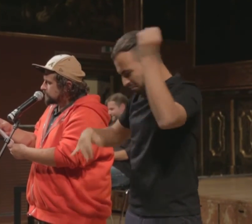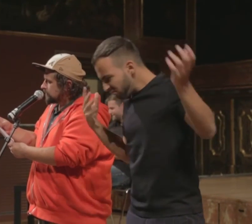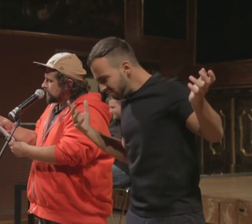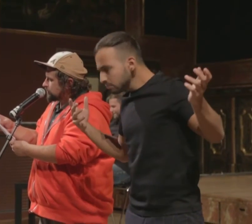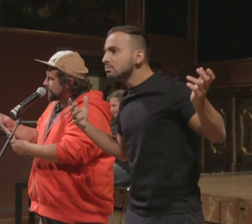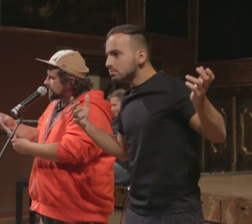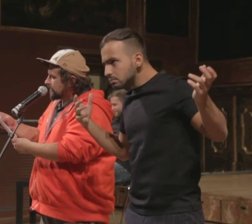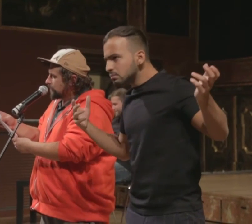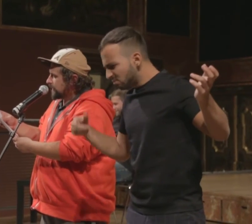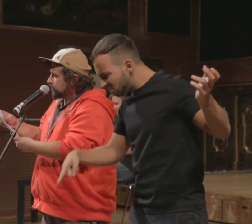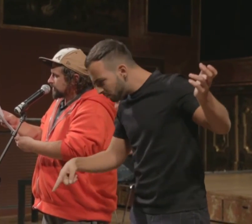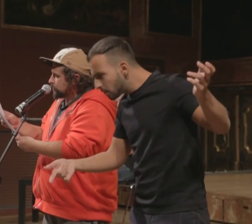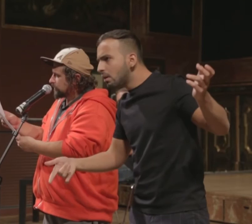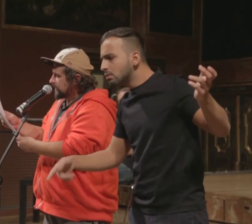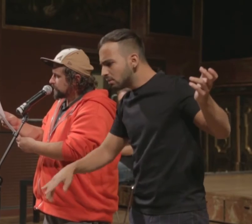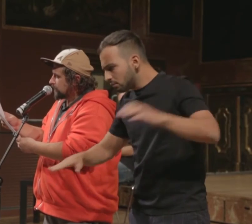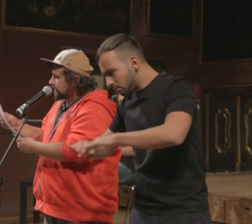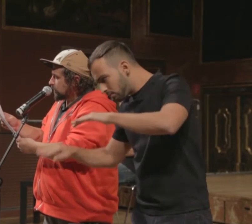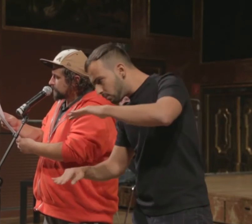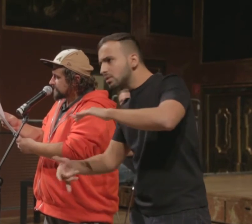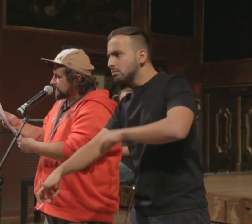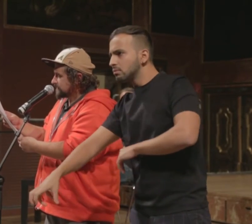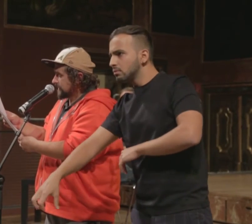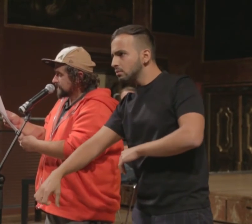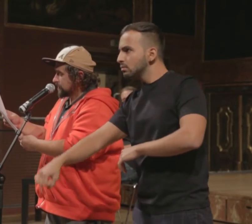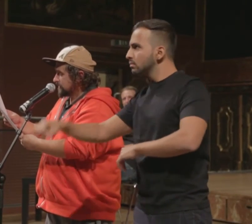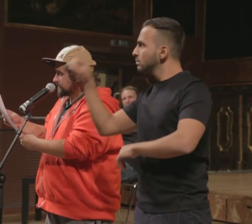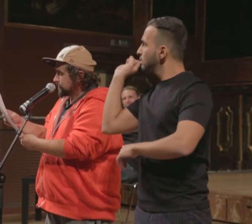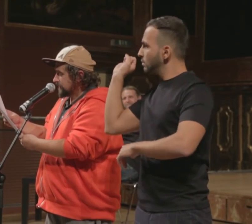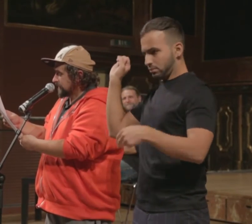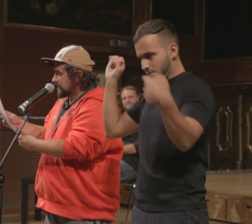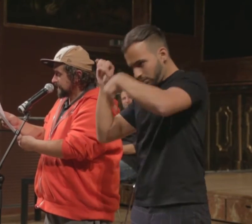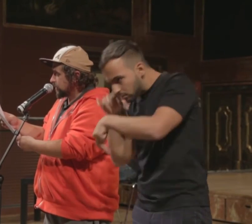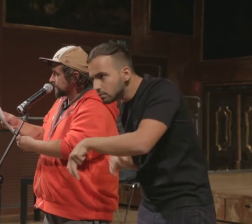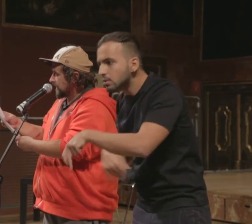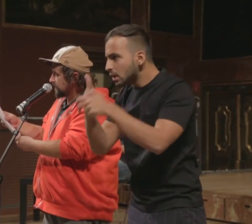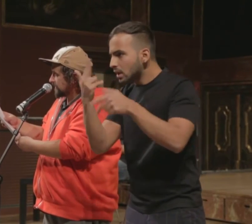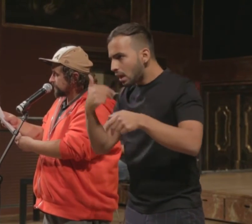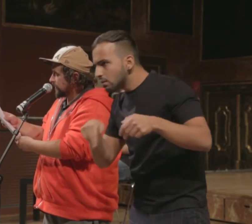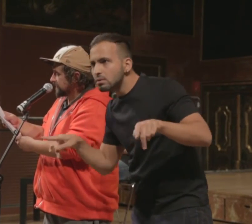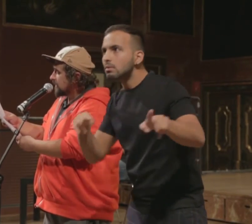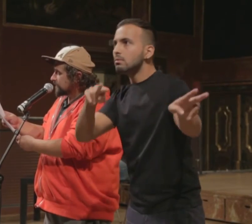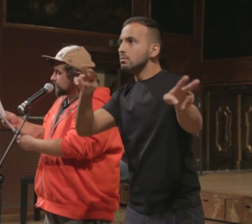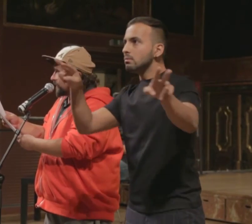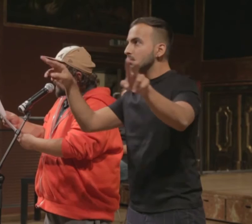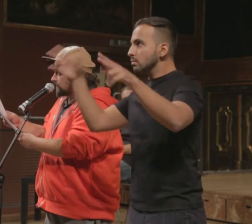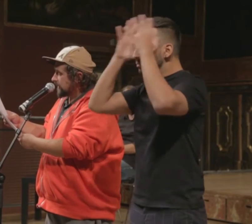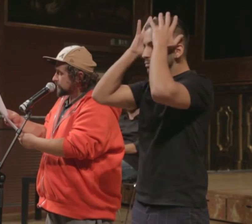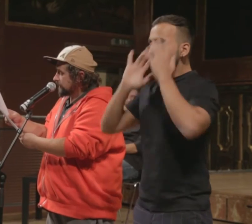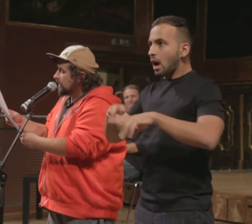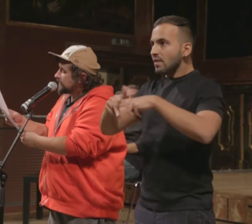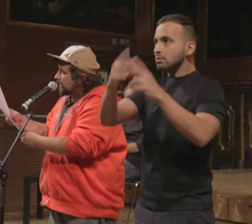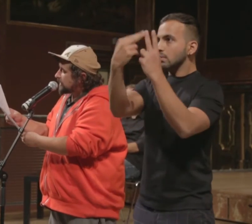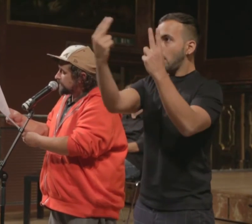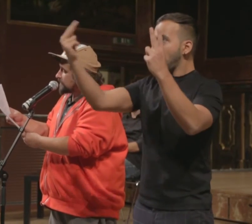heraus. Zudem hatte der Koffer einen doppelten Boden. Er nahm die Abdeckung ab, es zeigte sich eine Treppe. Diese führte in den Kofferkeller, meine lieben Freunde. Da waren noch weitere